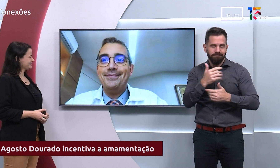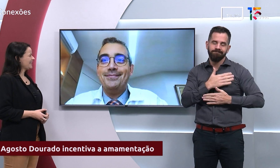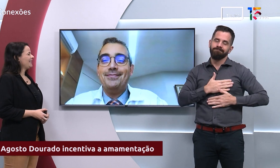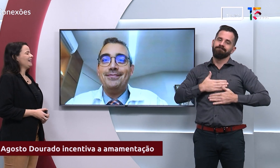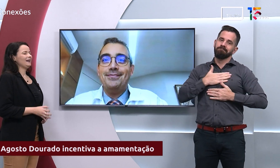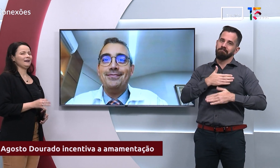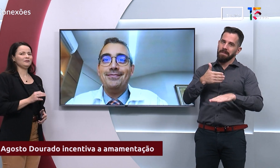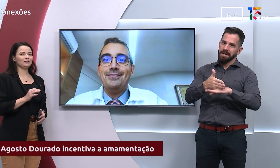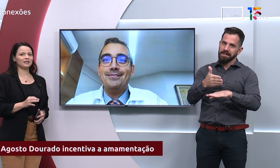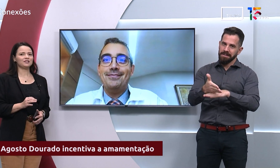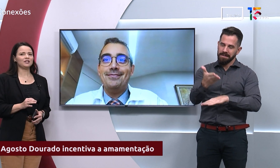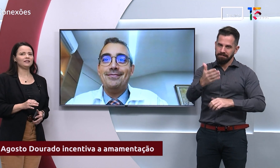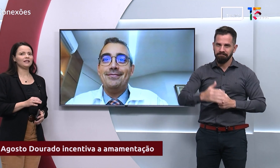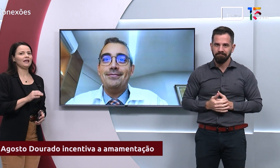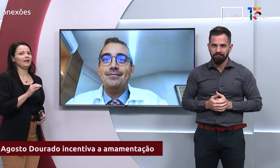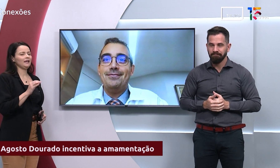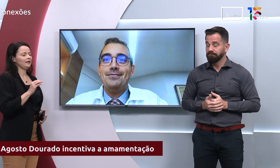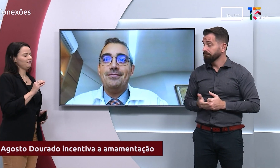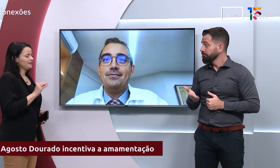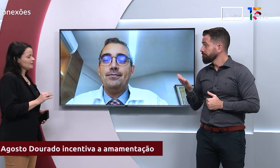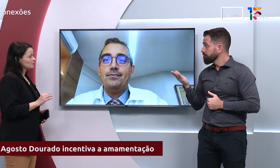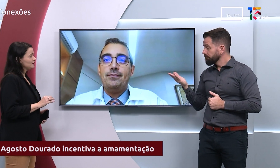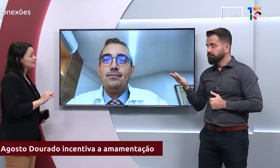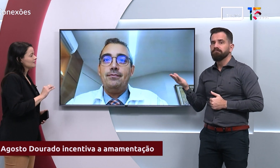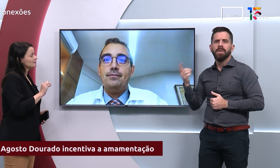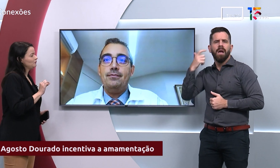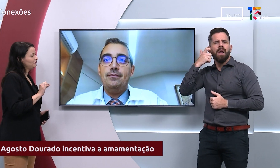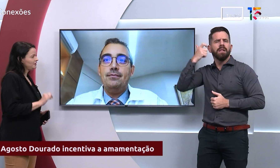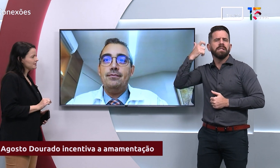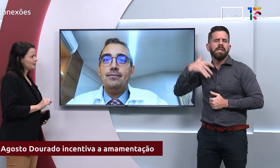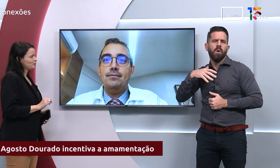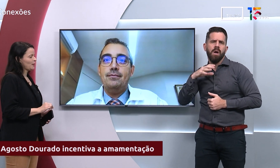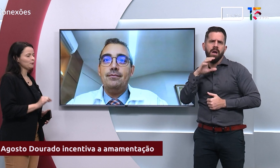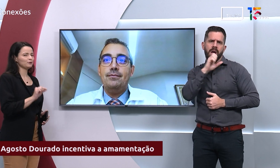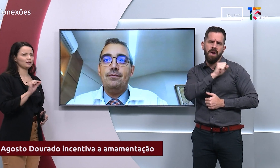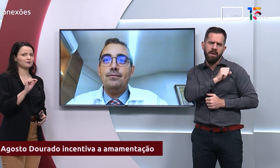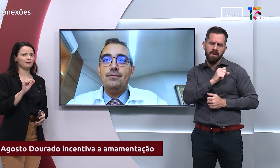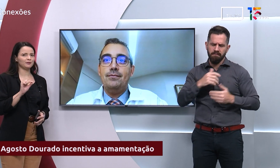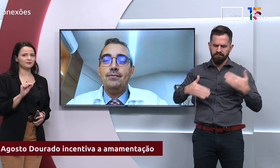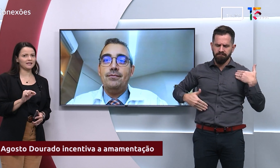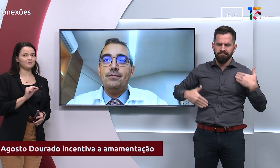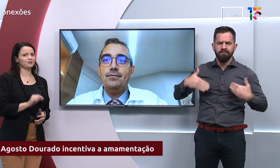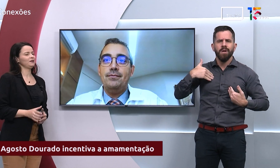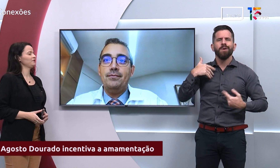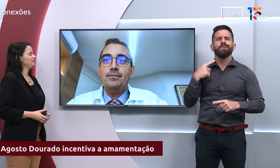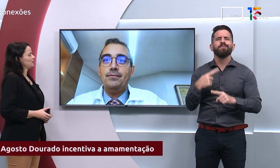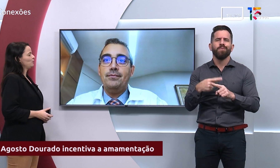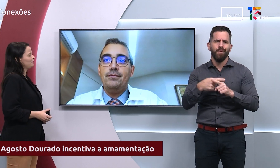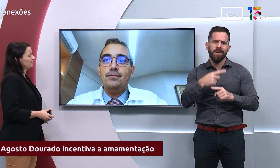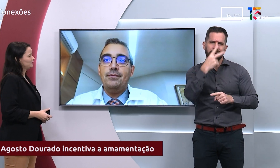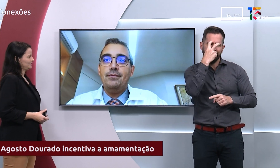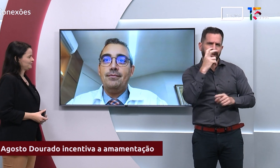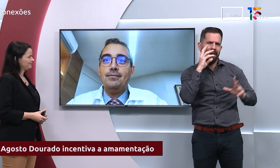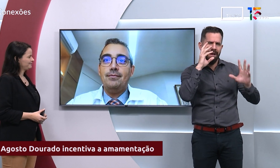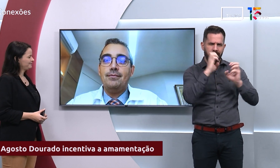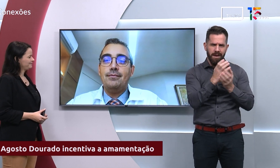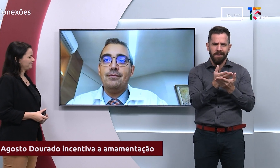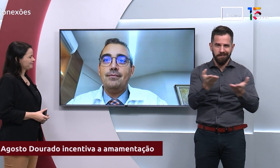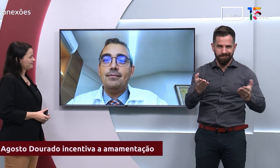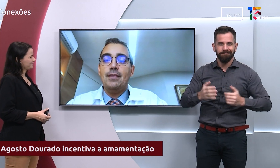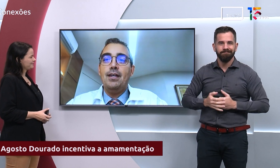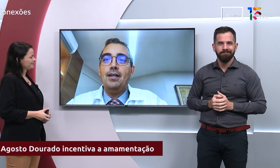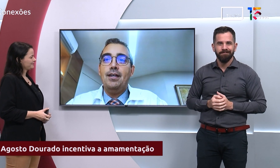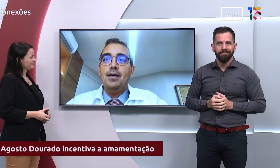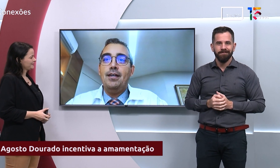minha. Doutor Alexandre, faz a sua descrição física primeiro para o nosso público cego e de baixa visão, por favor.